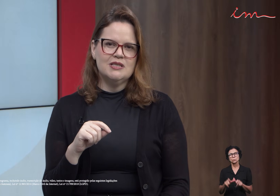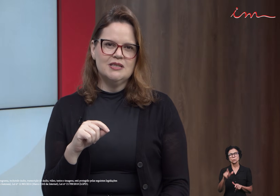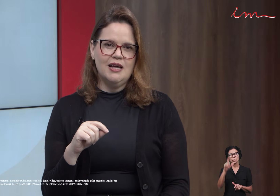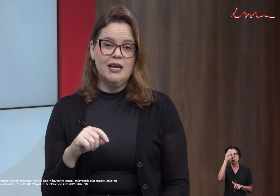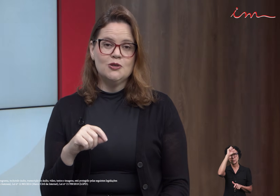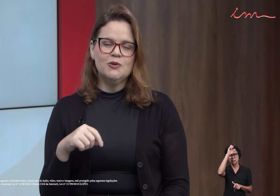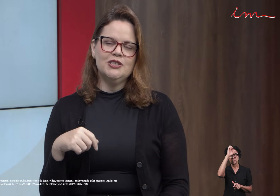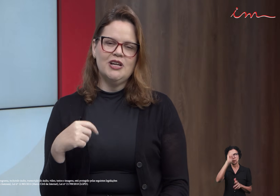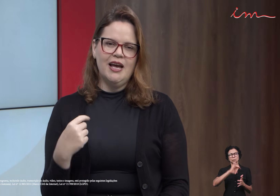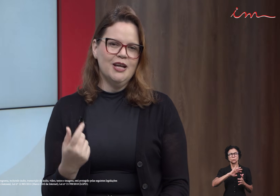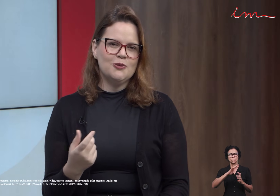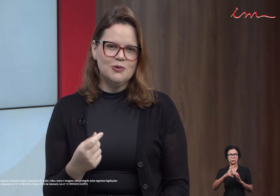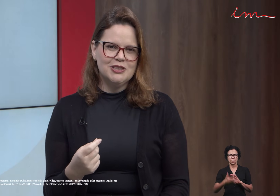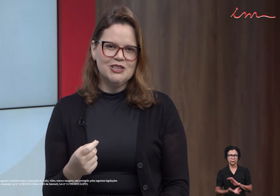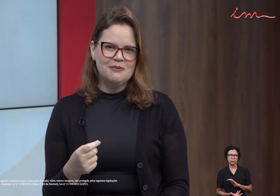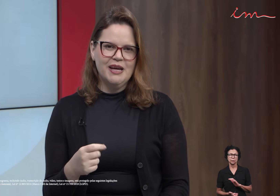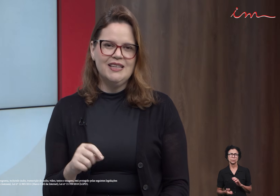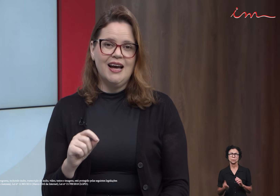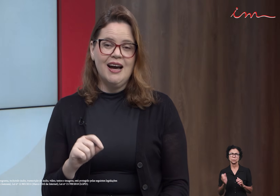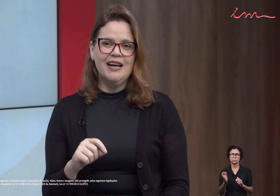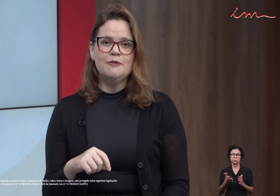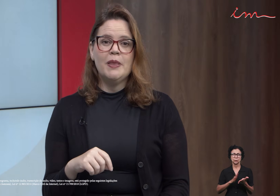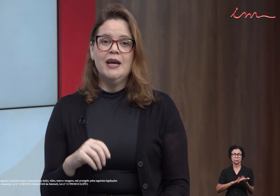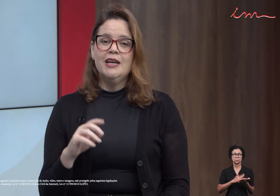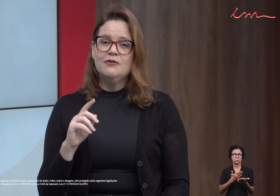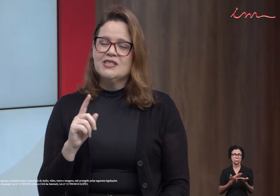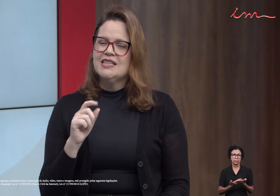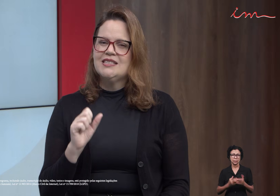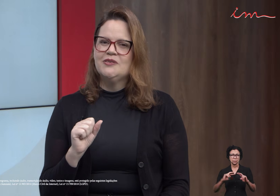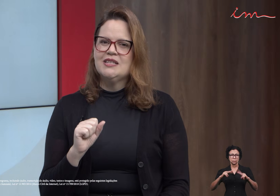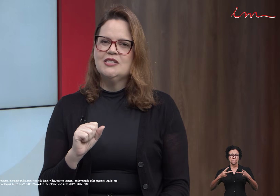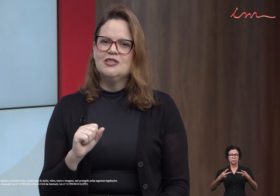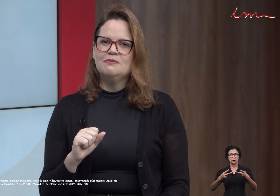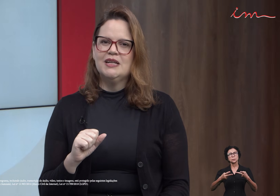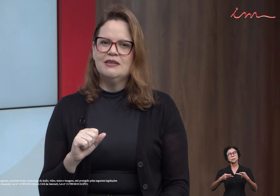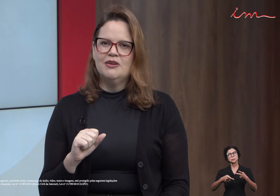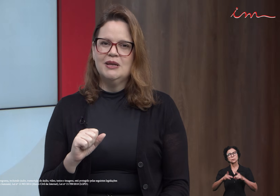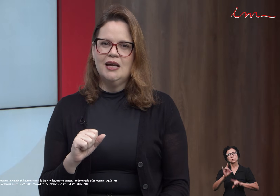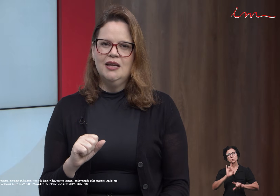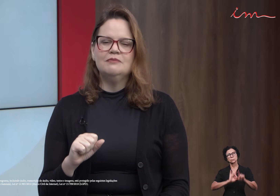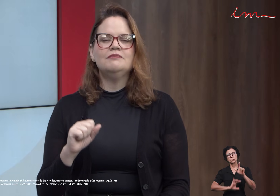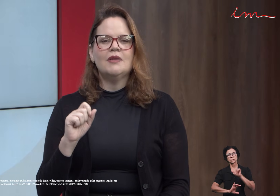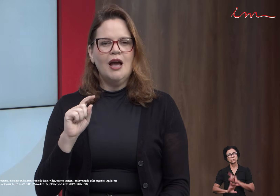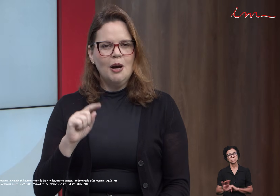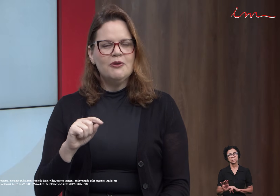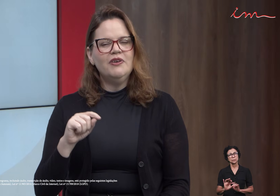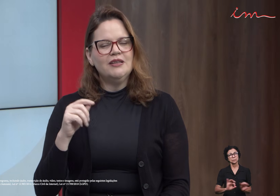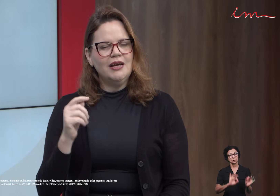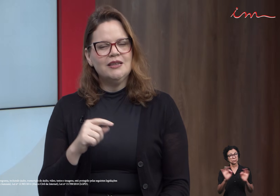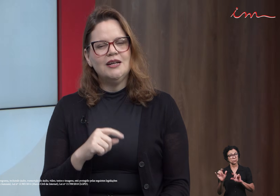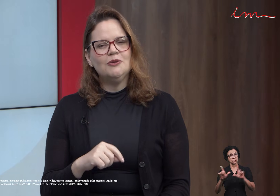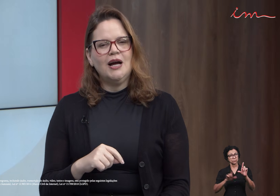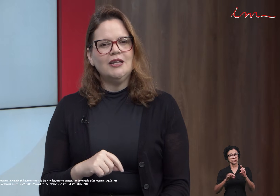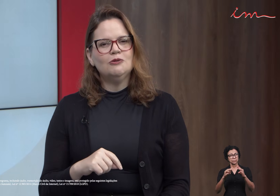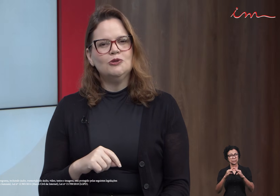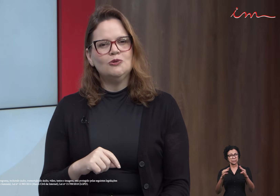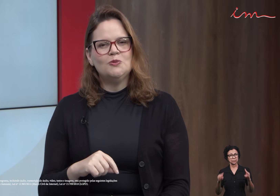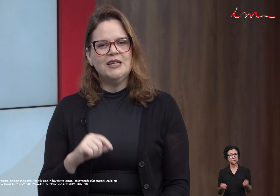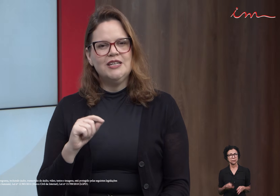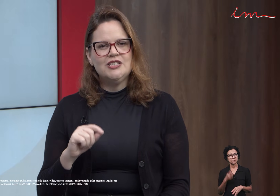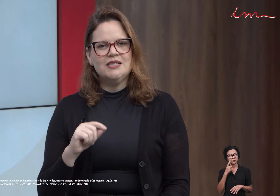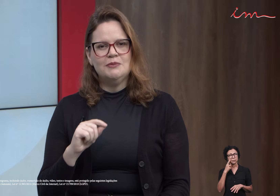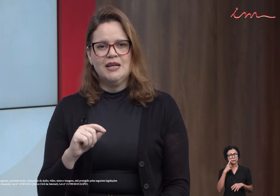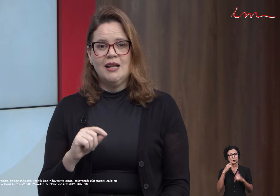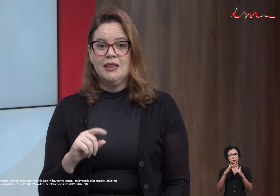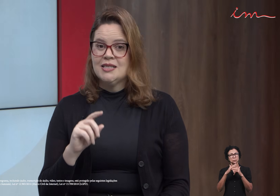aprendendo a língua de sinais ou que já é atuante também na área. E você que está nos assistindo pela TV Manaim, aproveita, entra lá no canal do YouTube